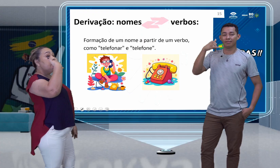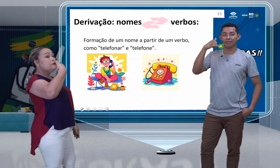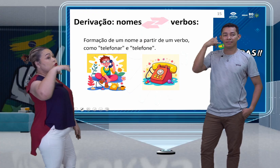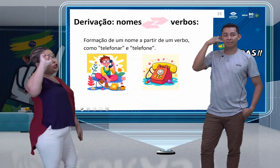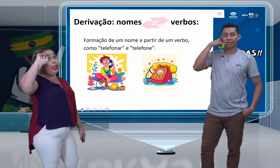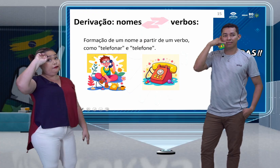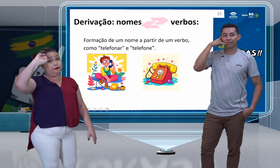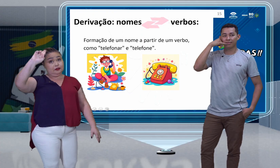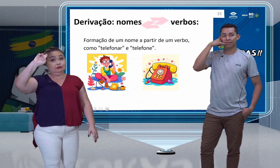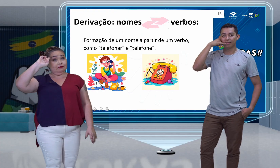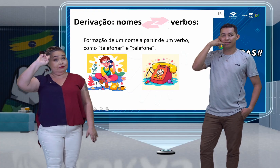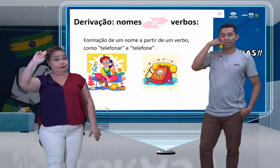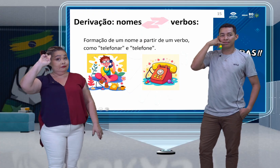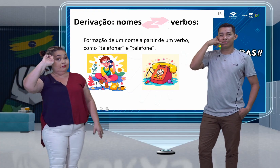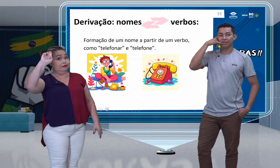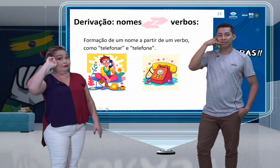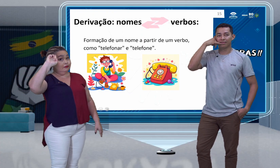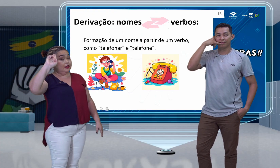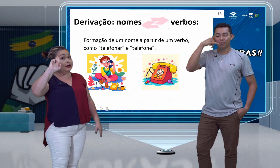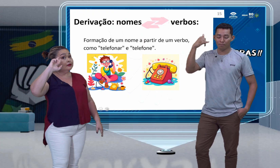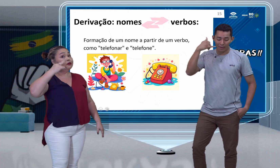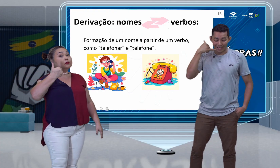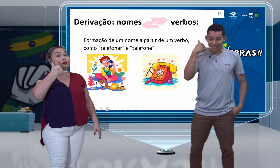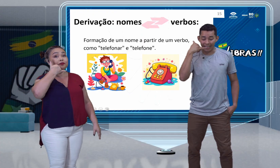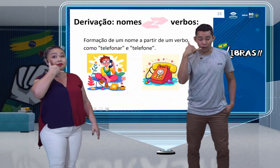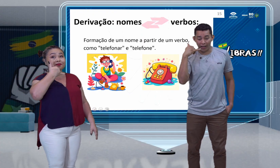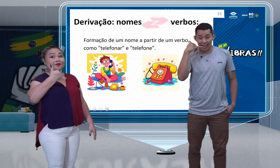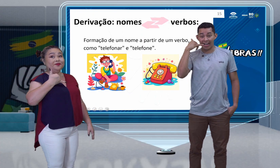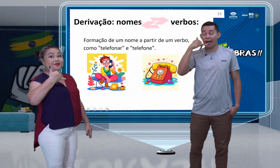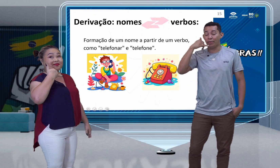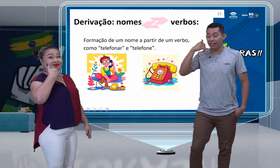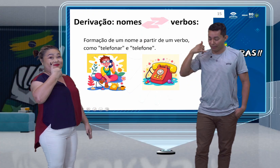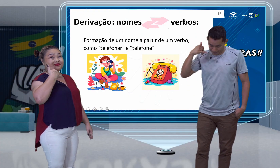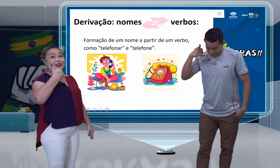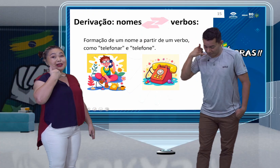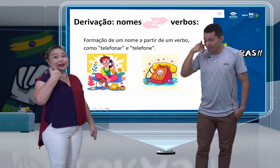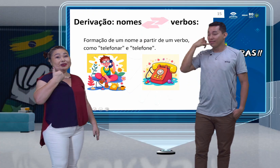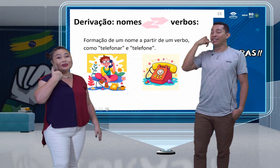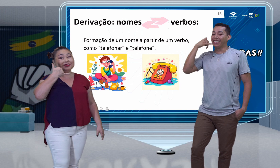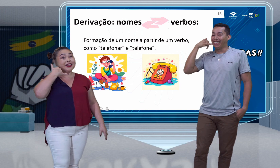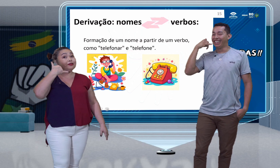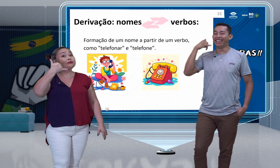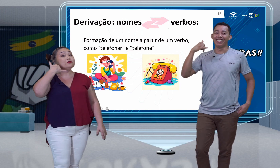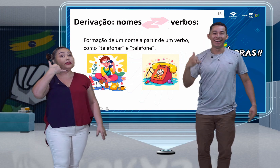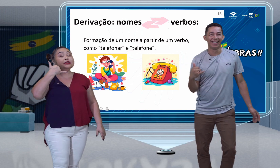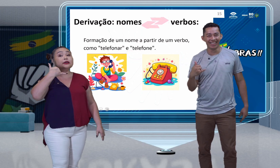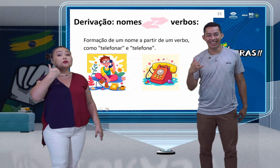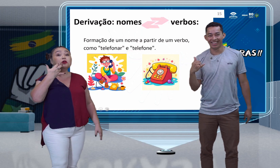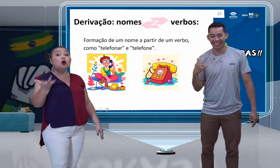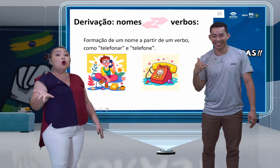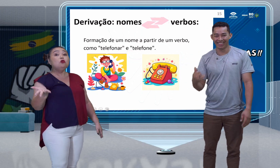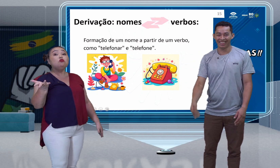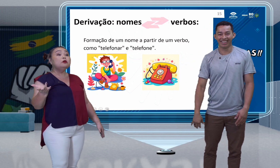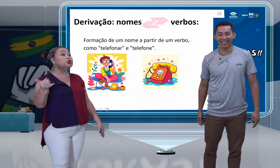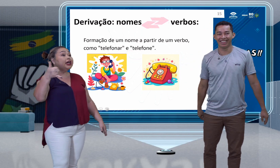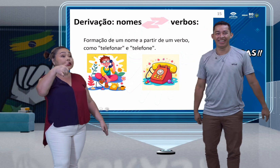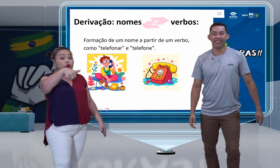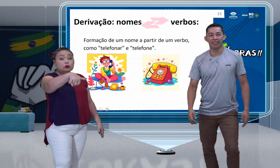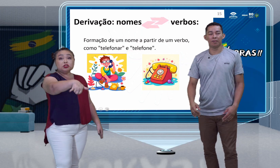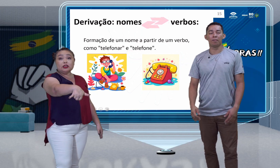meu chefe. Né? Passa aqui no RH amanhã. Isso. Então, estou ligando. Ou o objeto